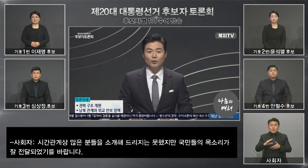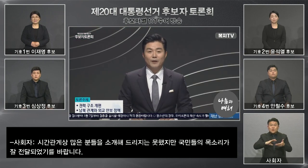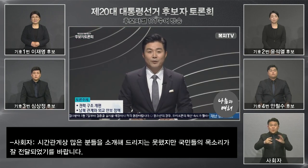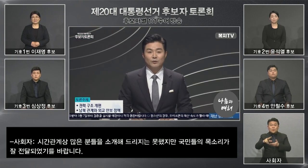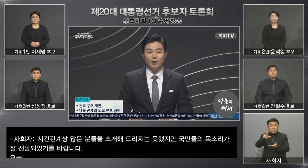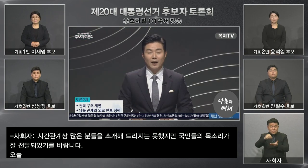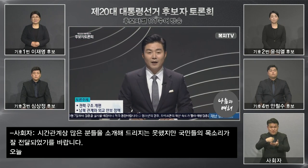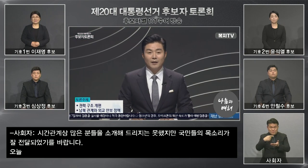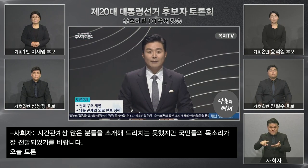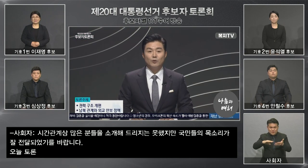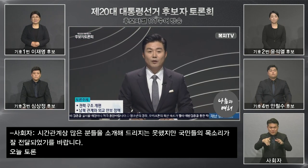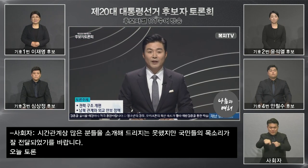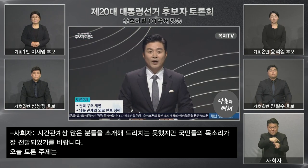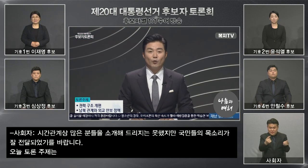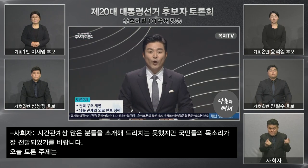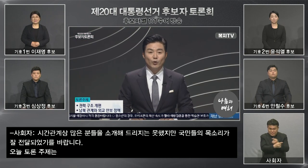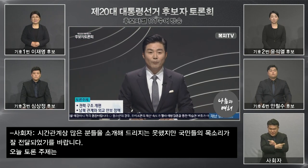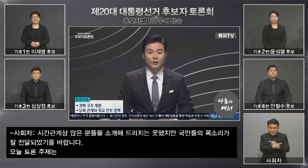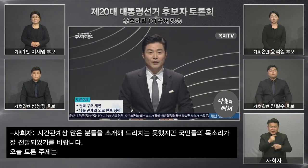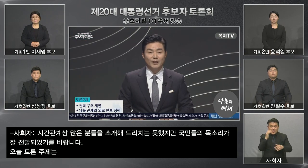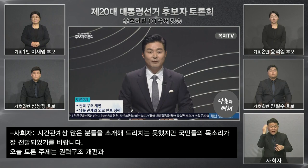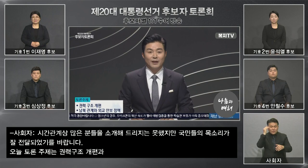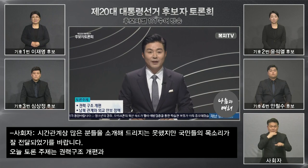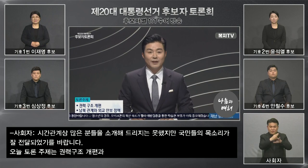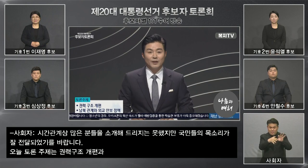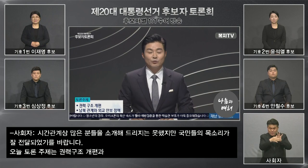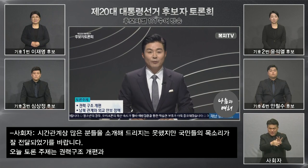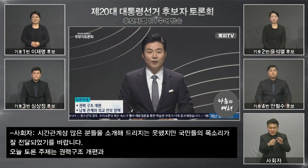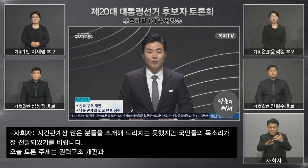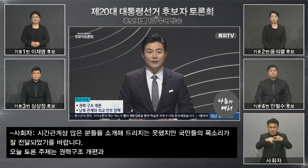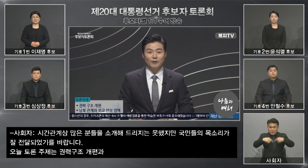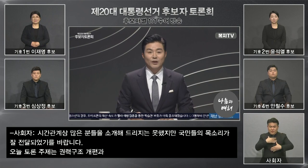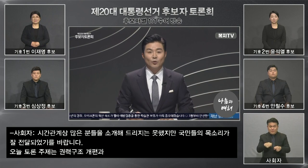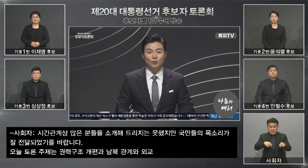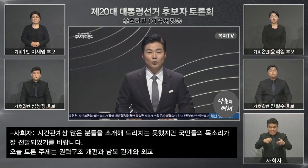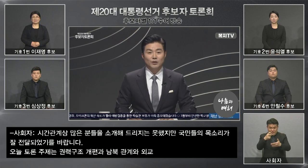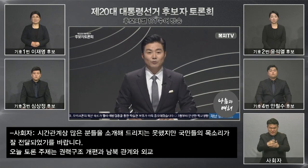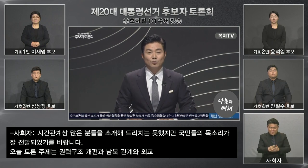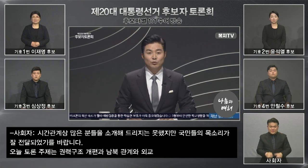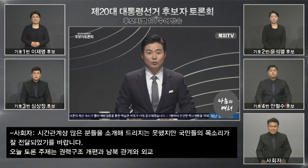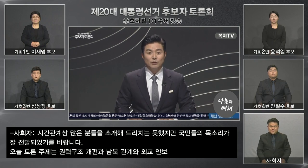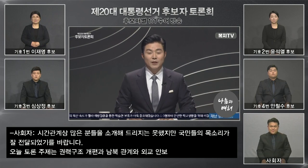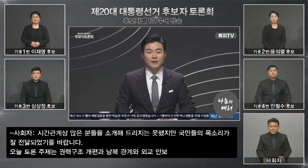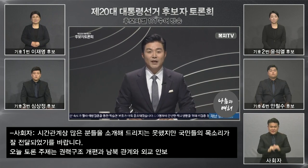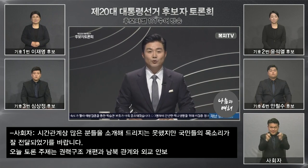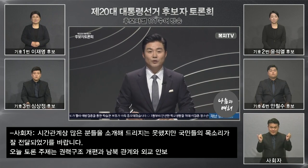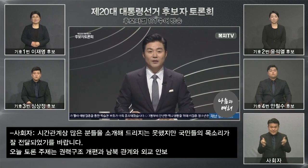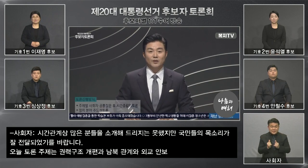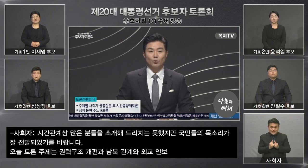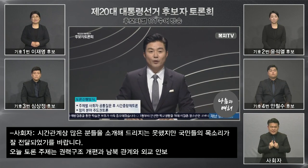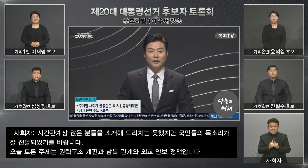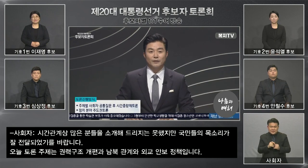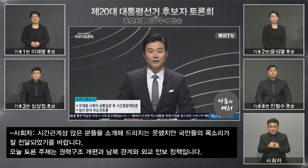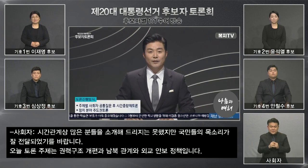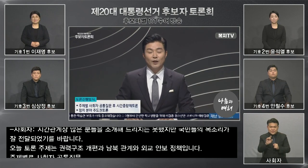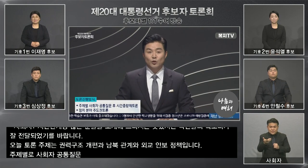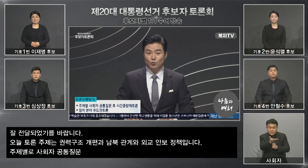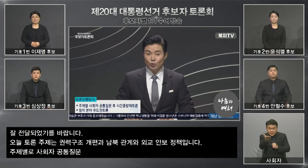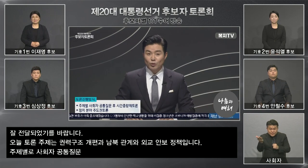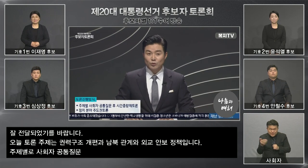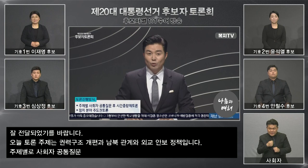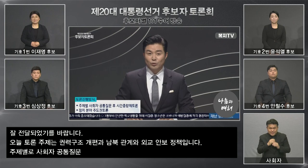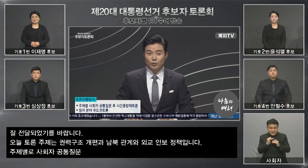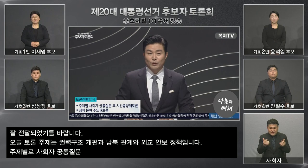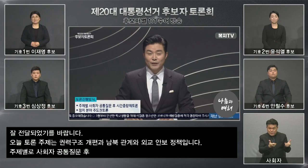권력구조 개편과 남북관계와 외교안보 정책입니다. 주제별로 사회자 공통질문 후 시간 총량제 토론에 이어서